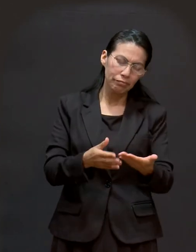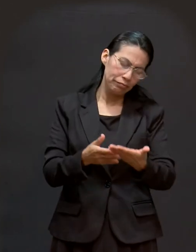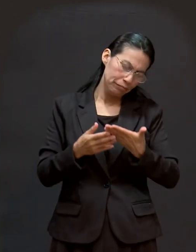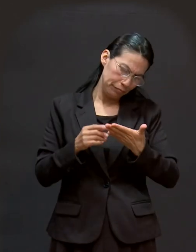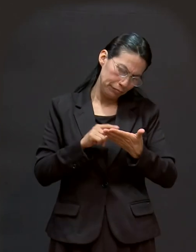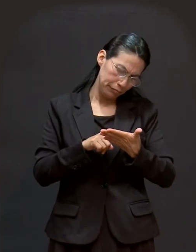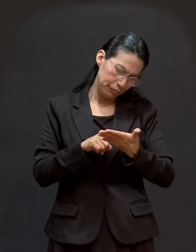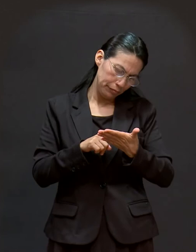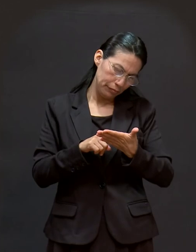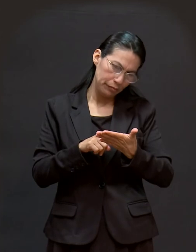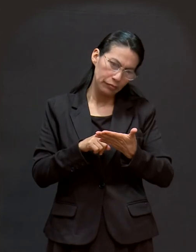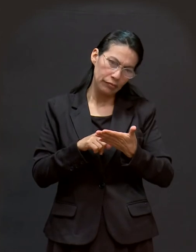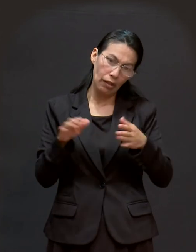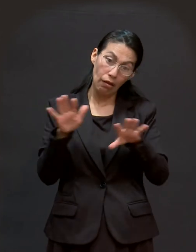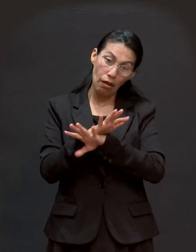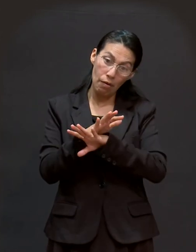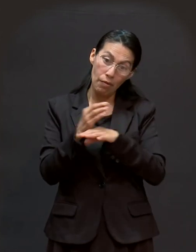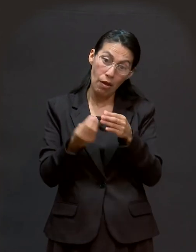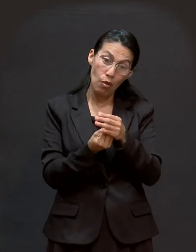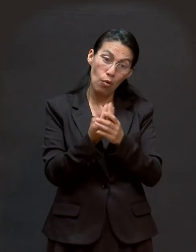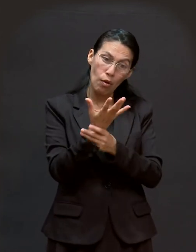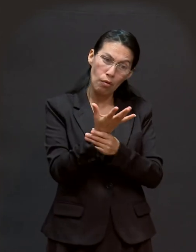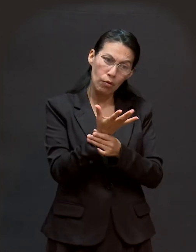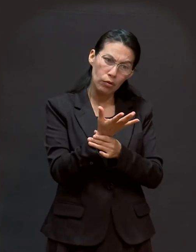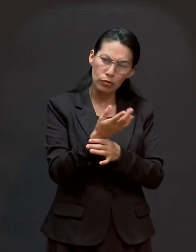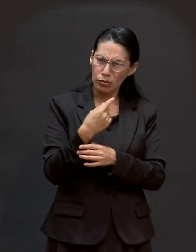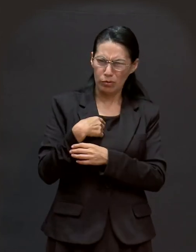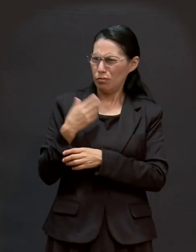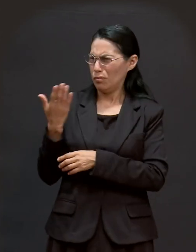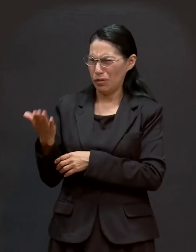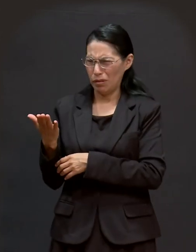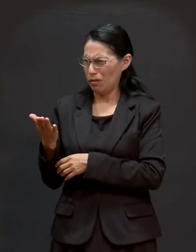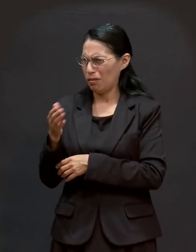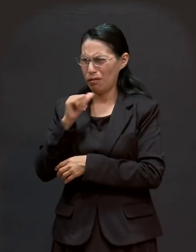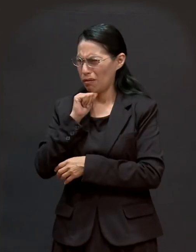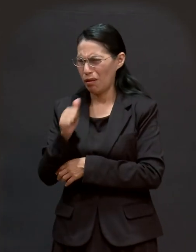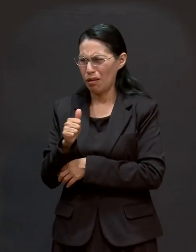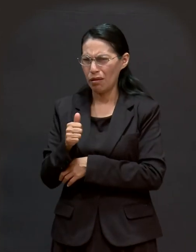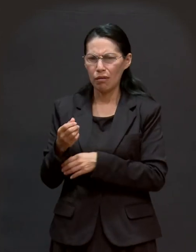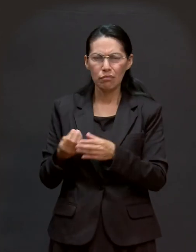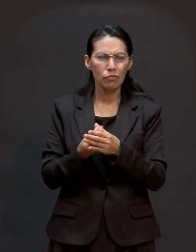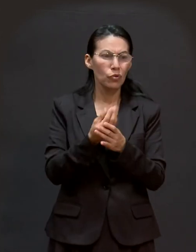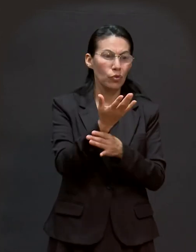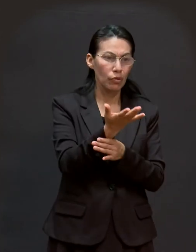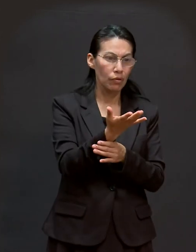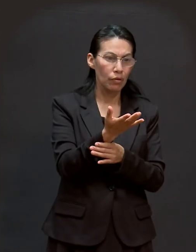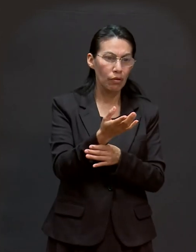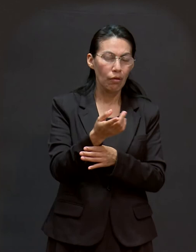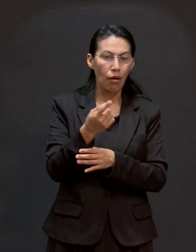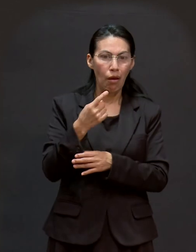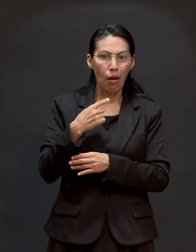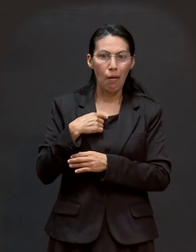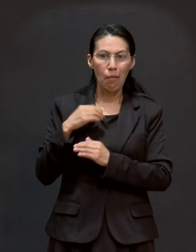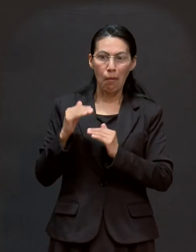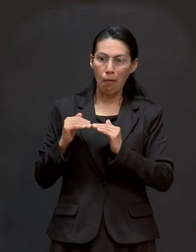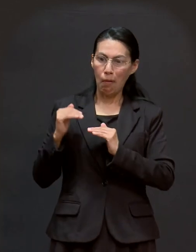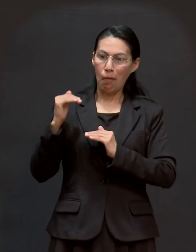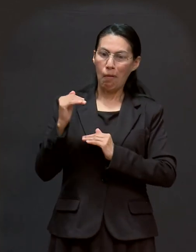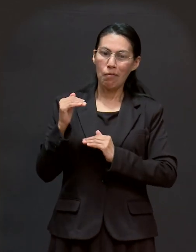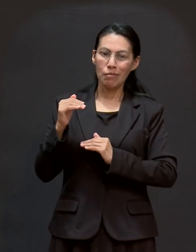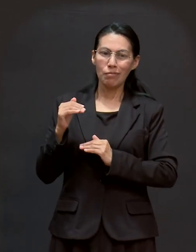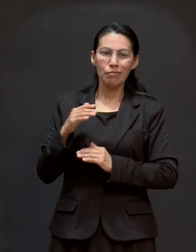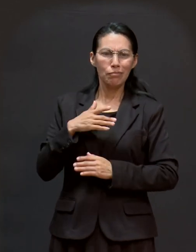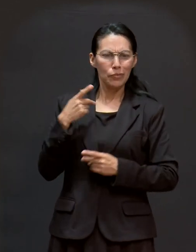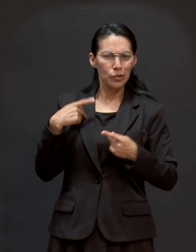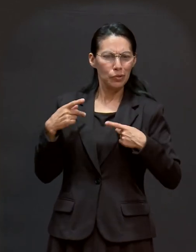me saca el pasaje de abordar y me entrega uno nuevo sin que yo lo pidiera sin que hubiera pedido nada me pasara